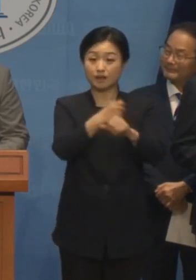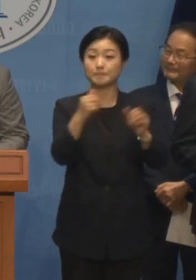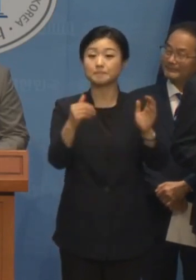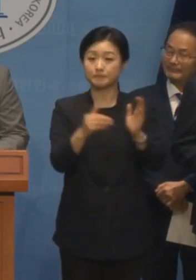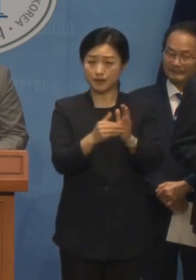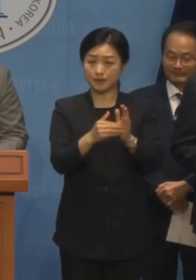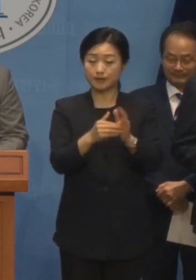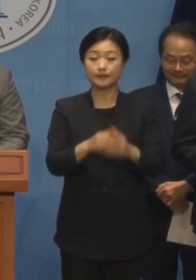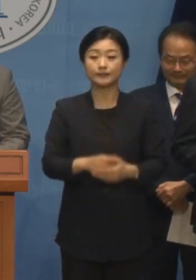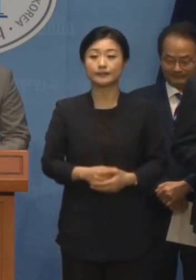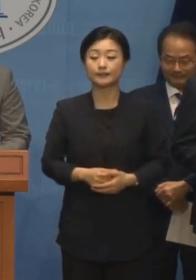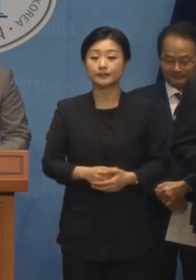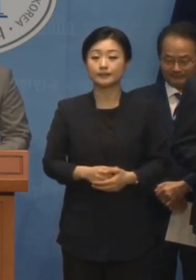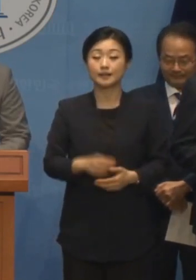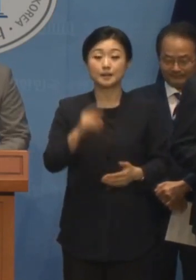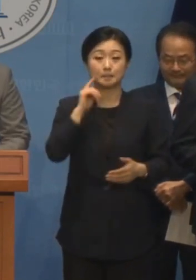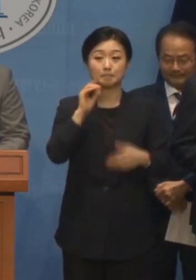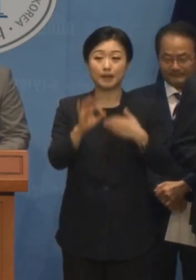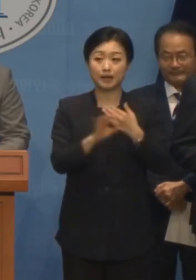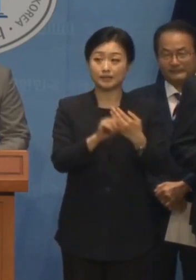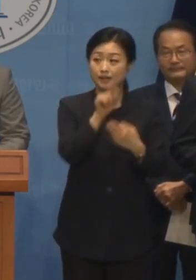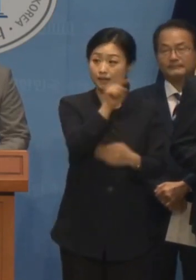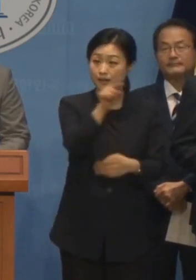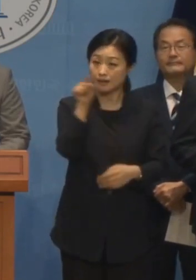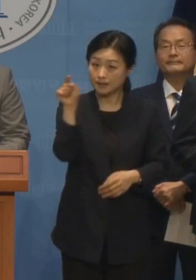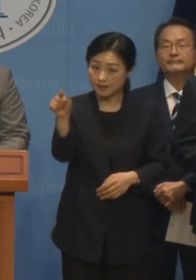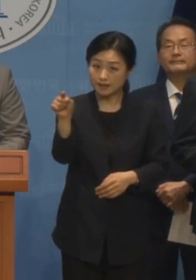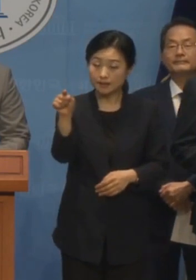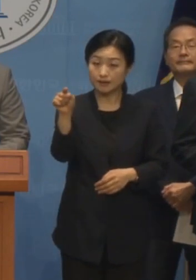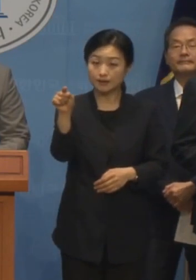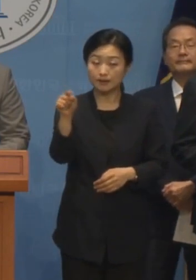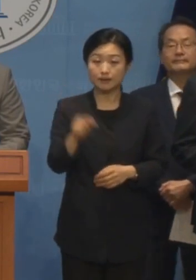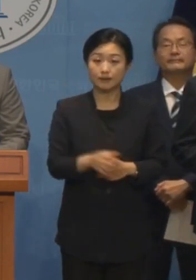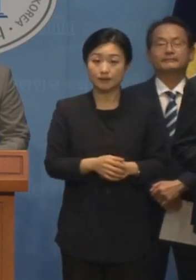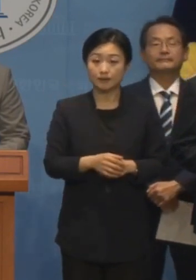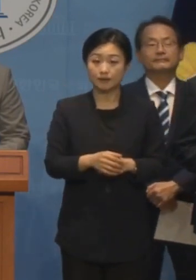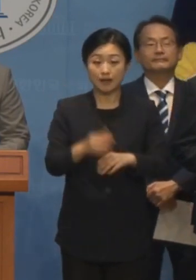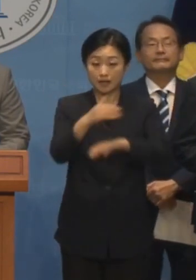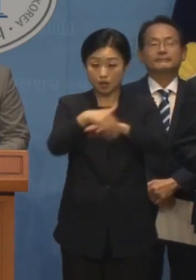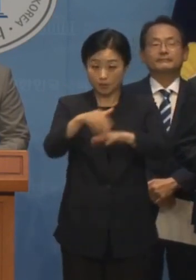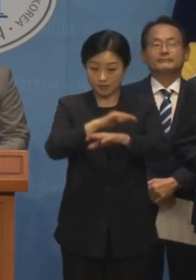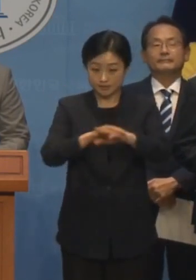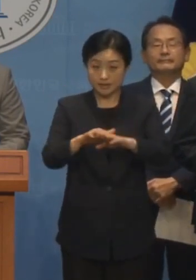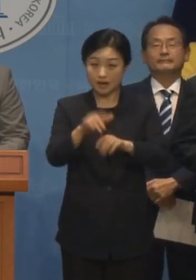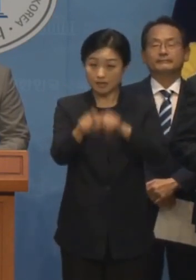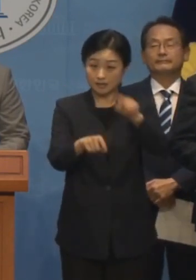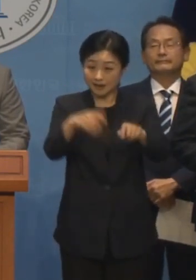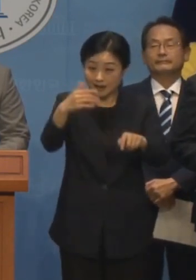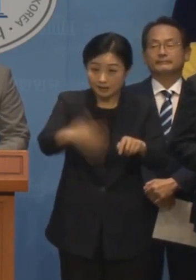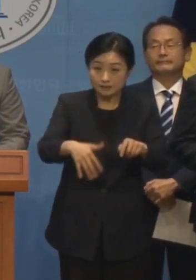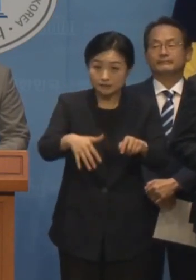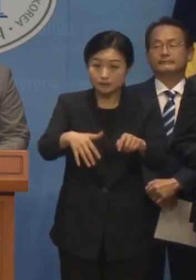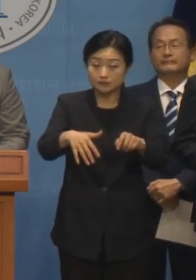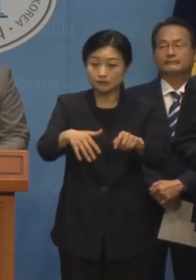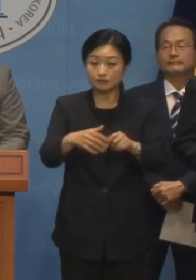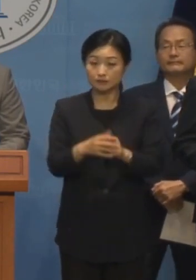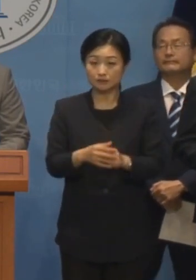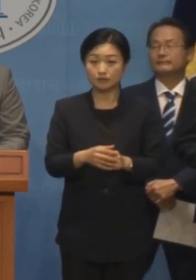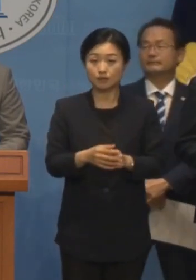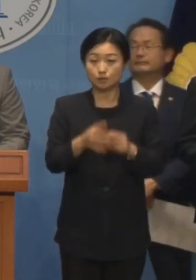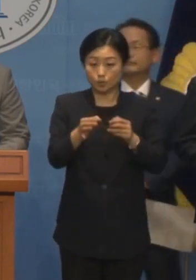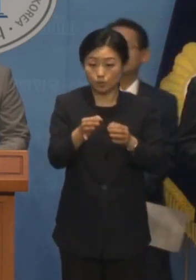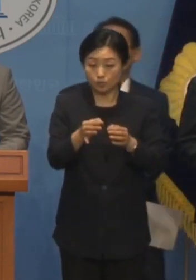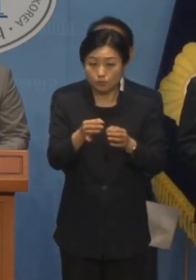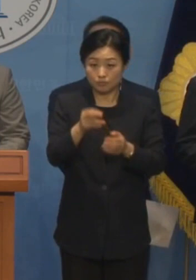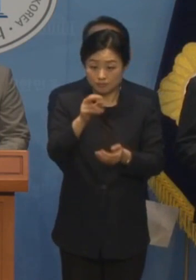체결했습니다. 만일 티몬과 위메프가 개선 계획을 제대로 이행하지 않은 경우 미정산 잔액에